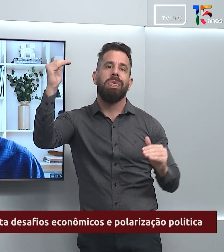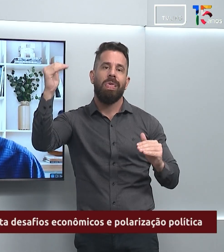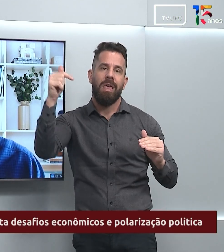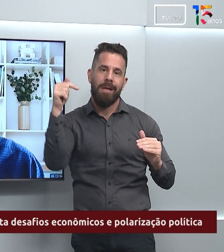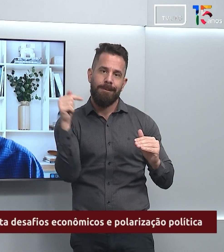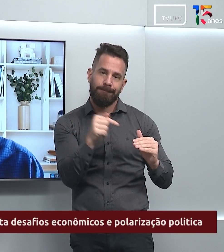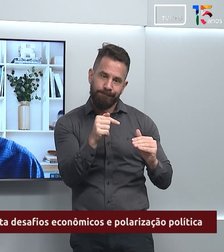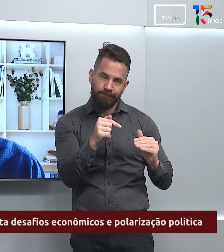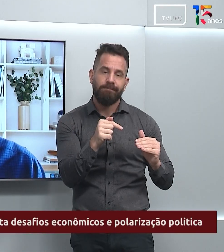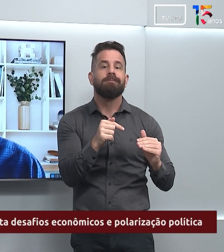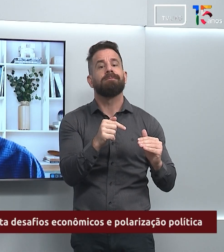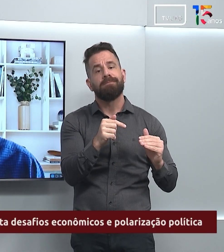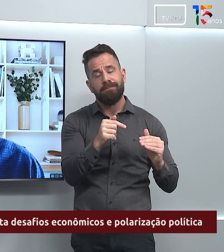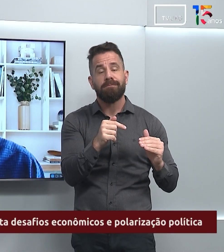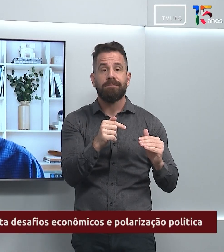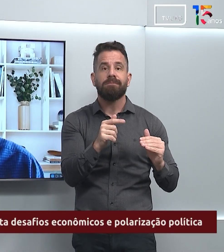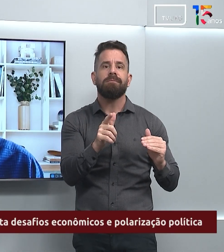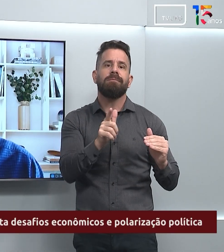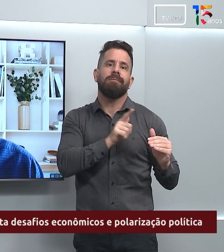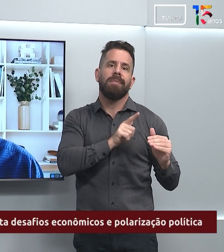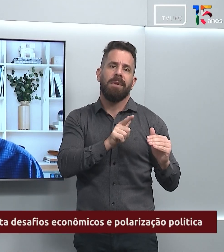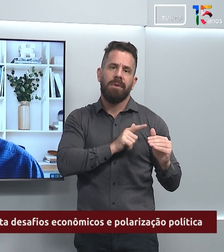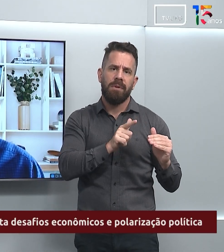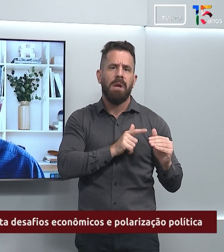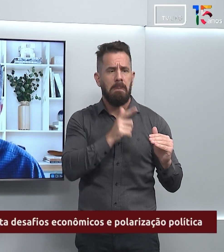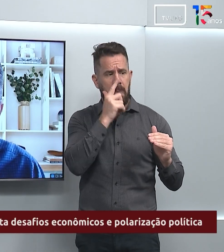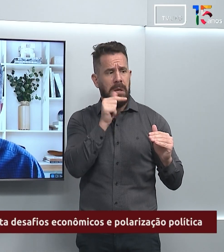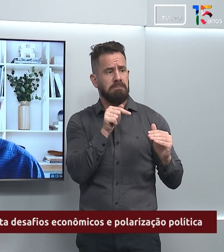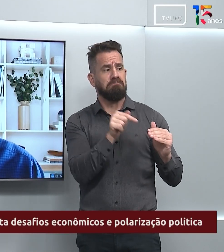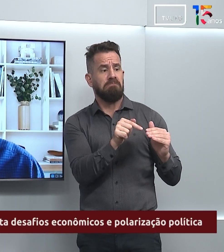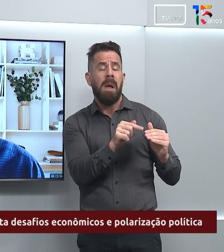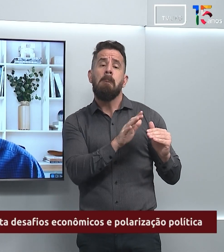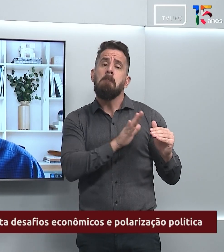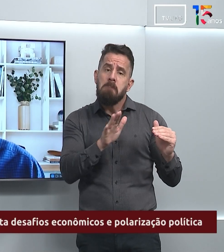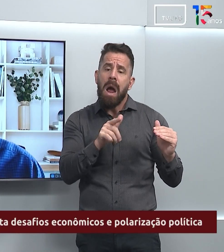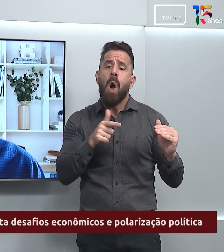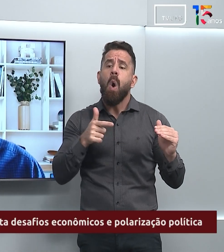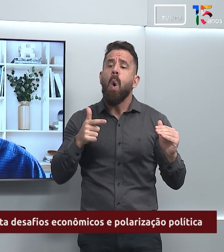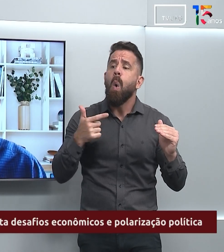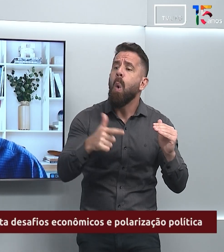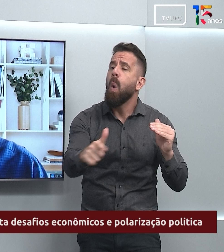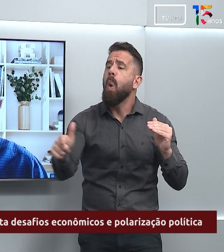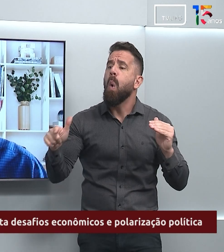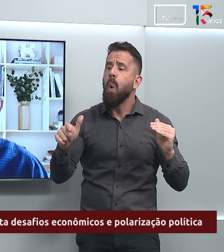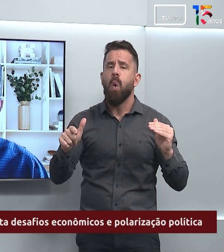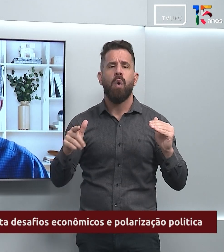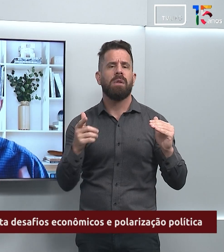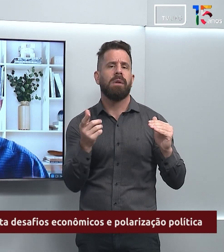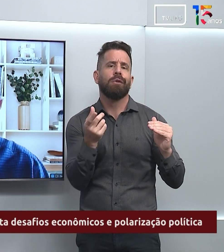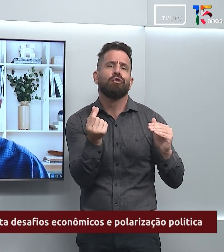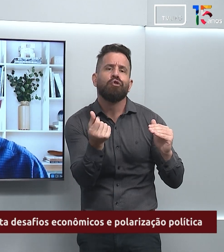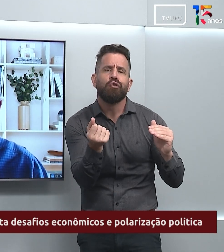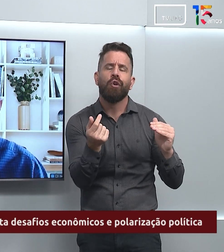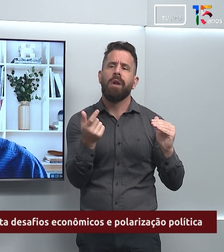superior à média das outras moedas. Isso está estreitamente relacionado a todo esse clima que se